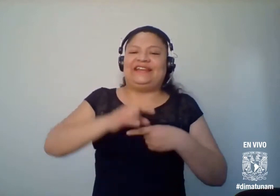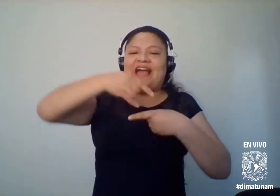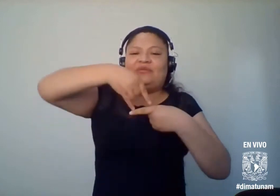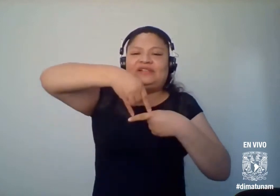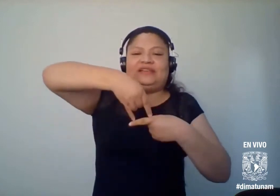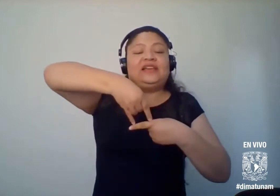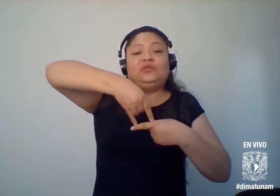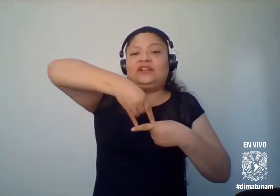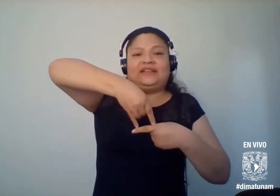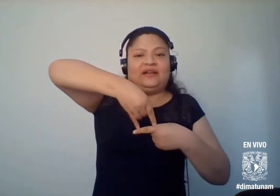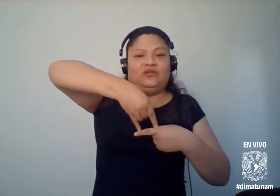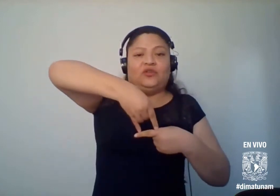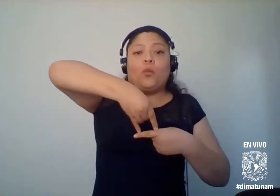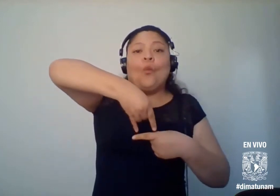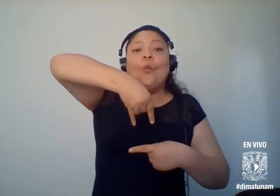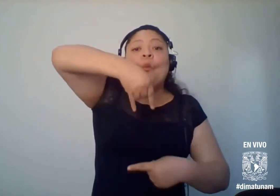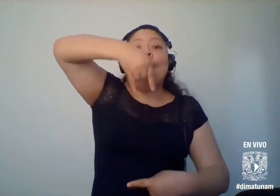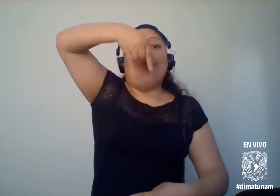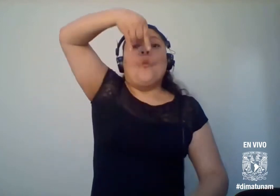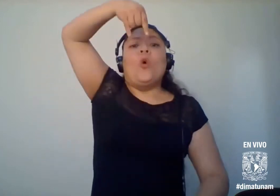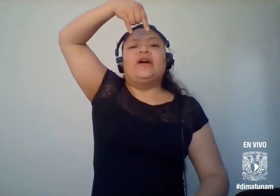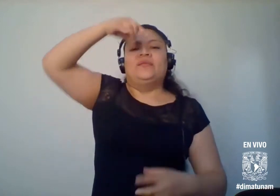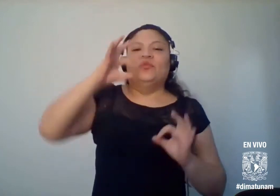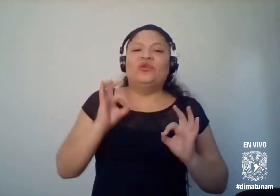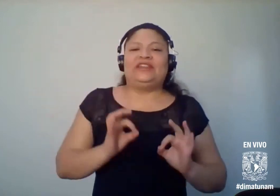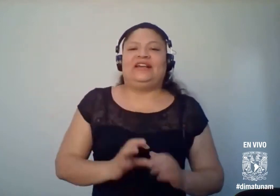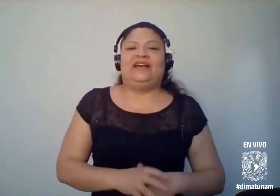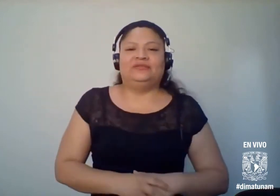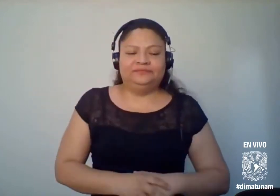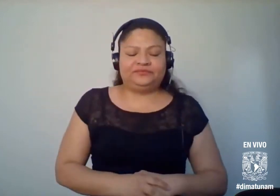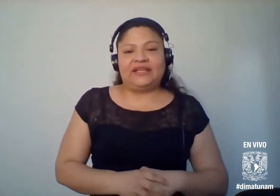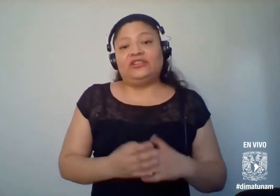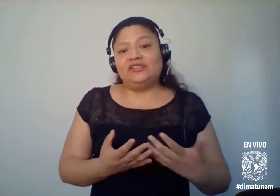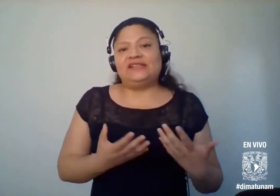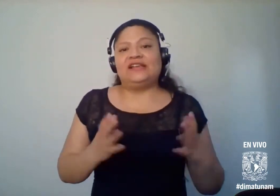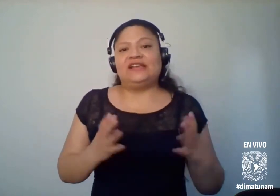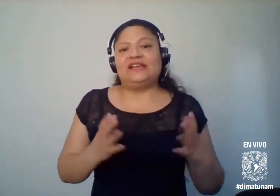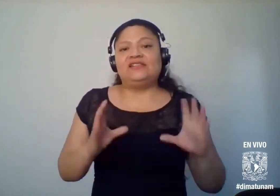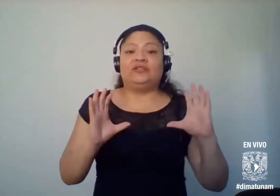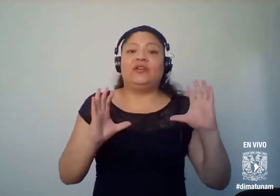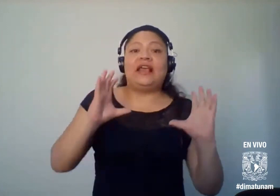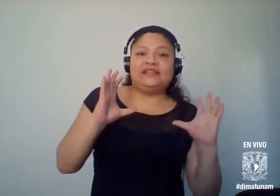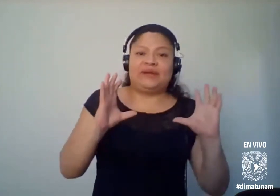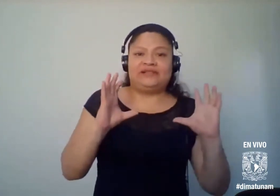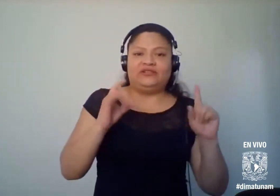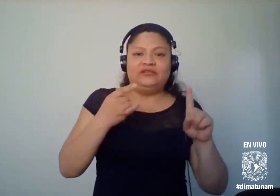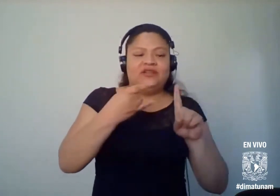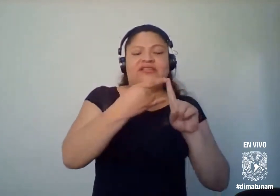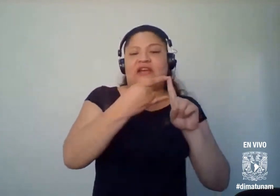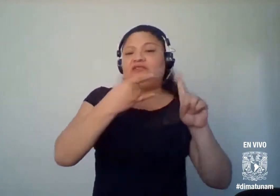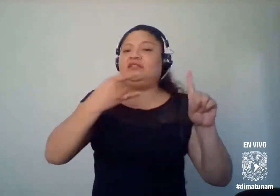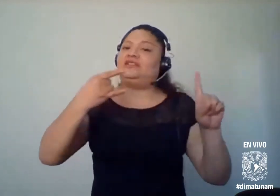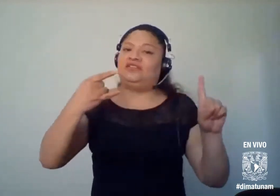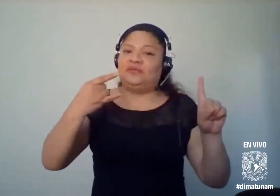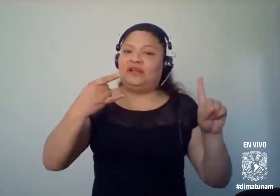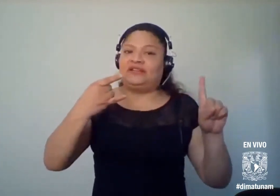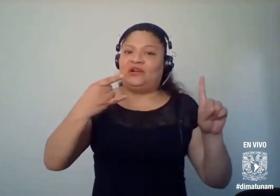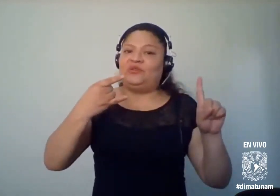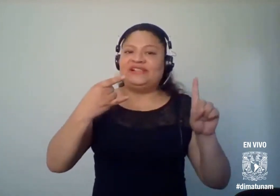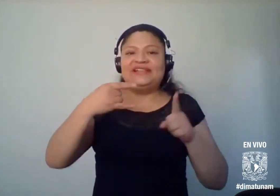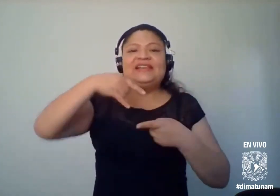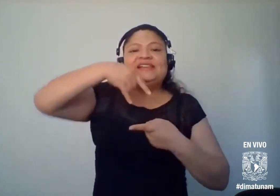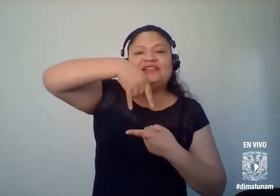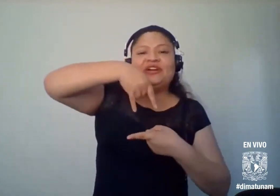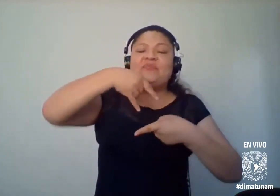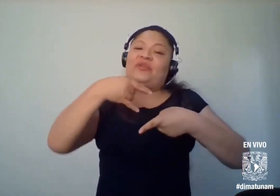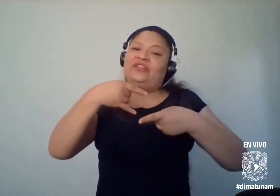podría decir algo así, es un rectángulo muy delgado. Y entonces estoy usando el espacio, ya no estoy haciendo mi